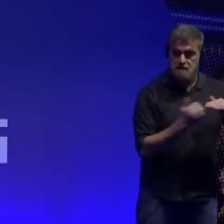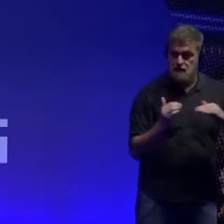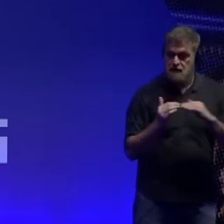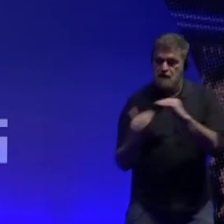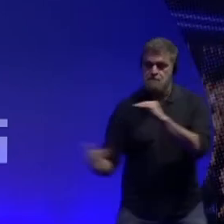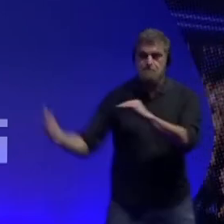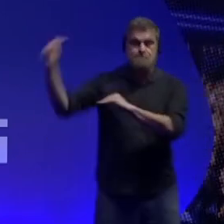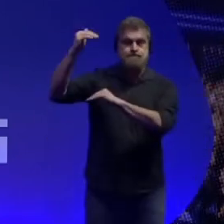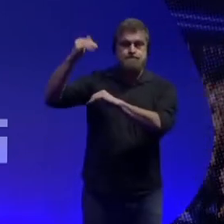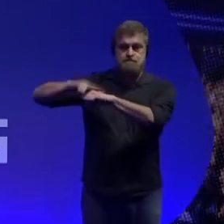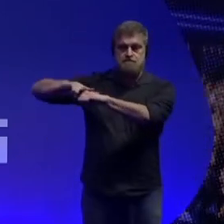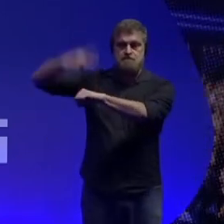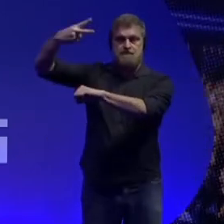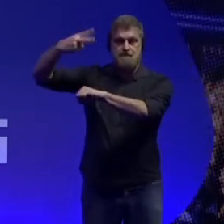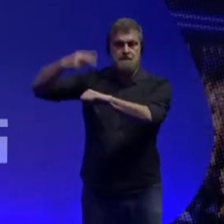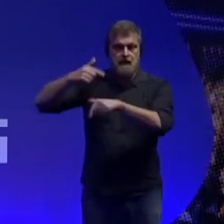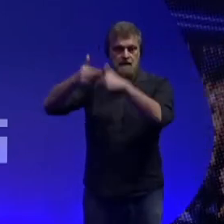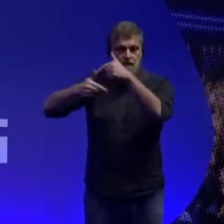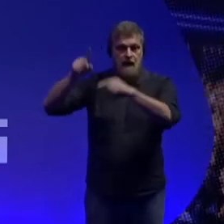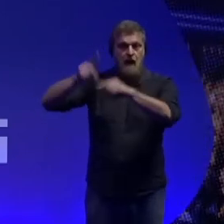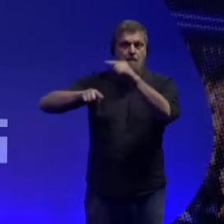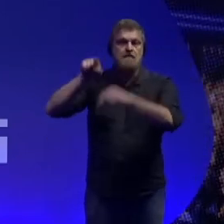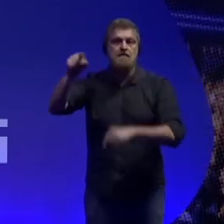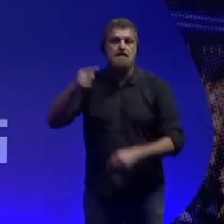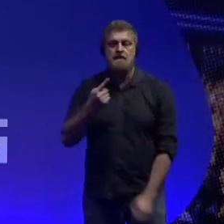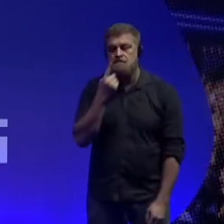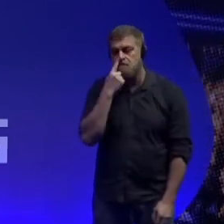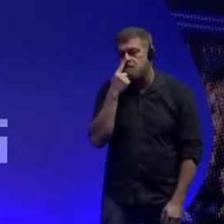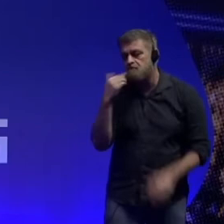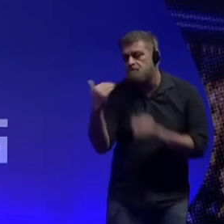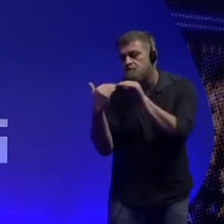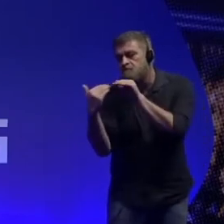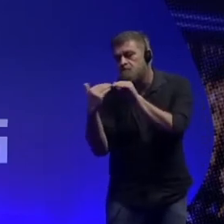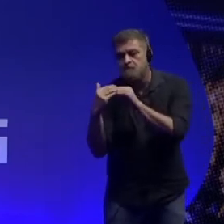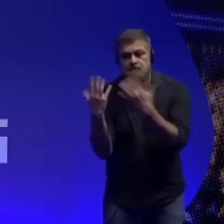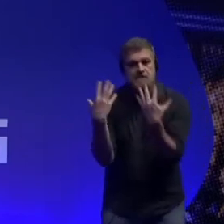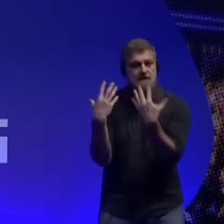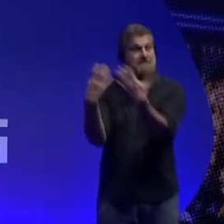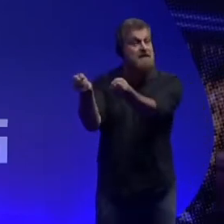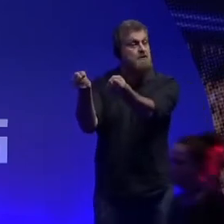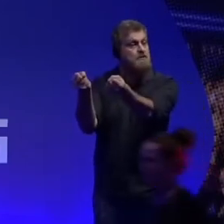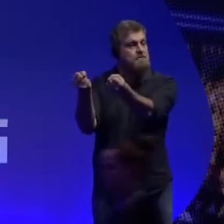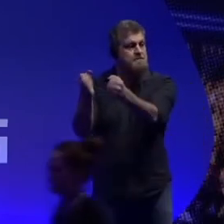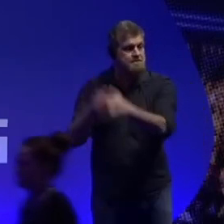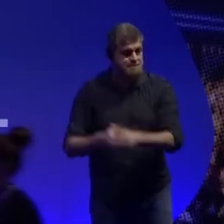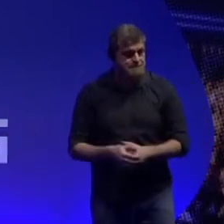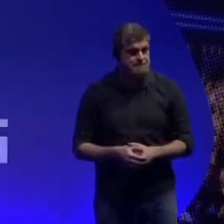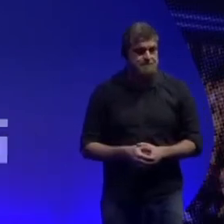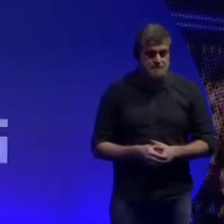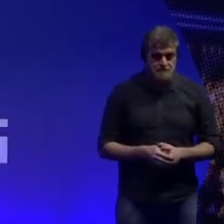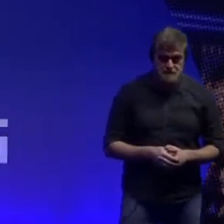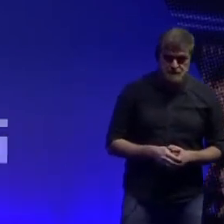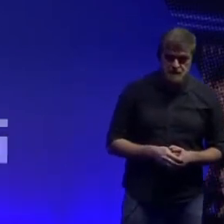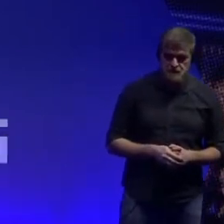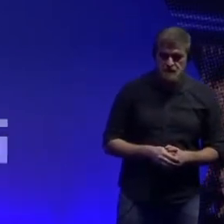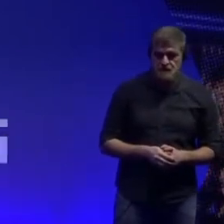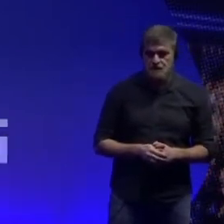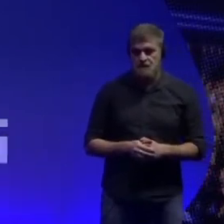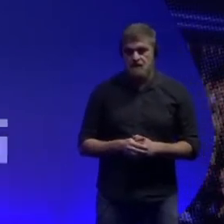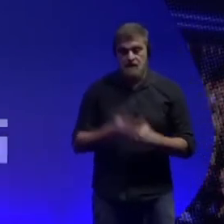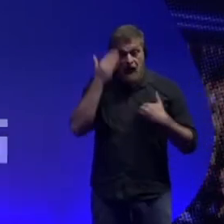sênior, e para trabalhar com um produto que ele tanto queria. E ele aceitou. Ele aceitou. E me